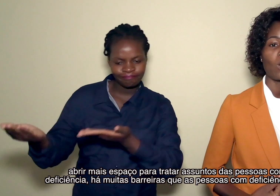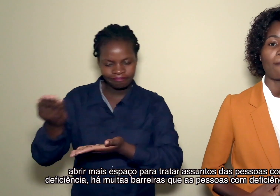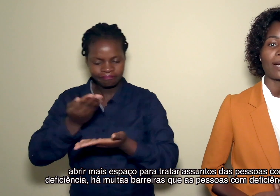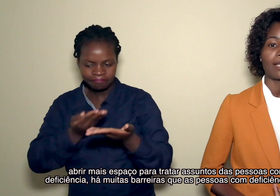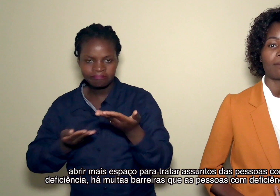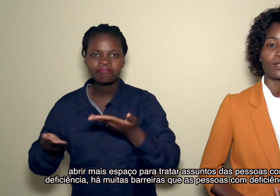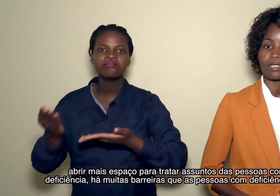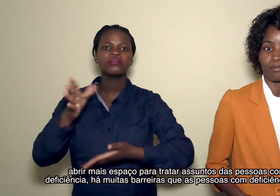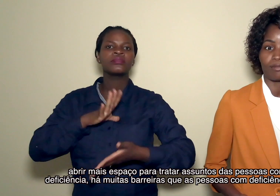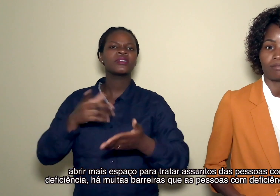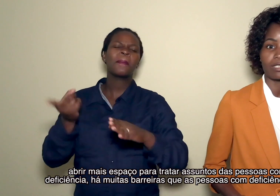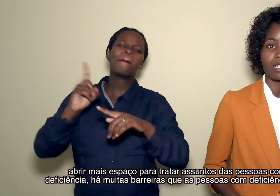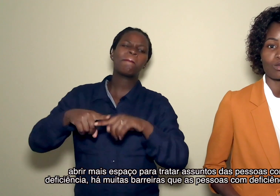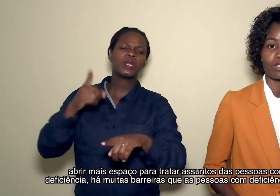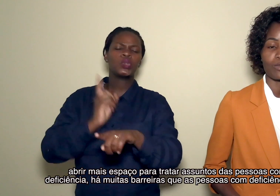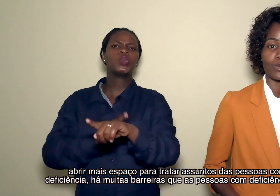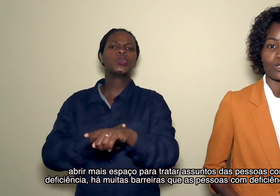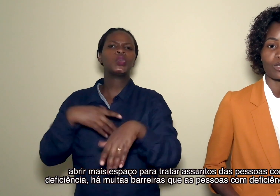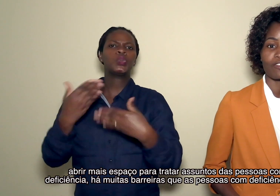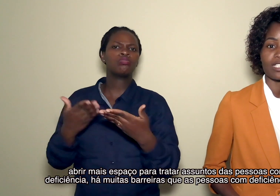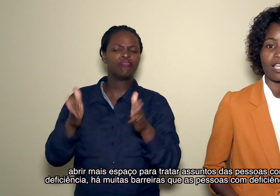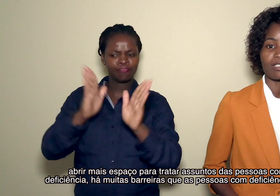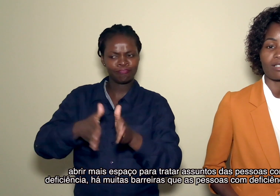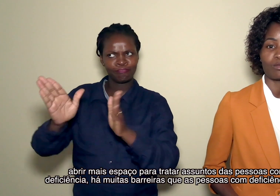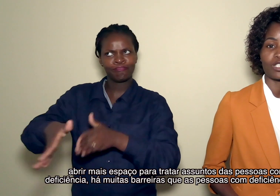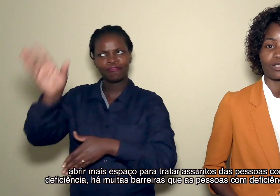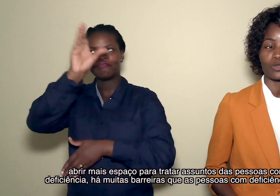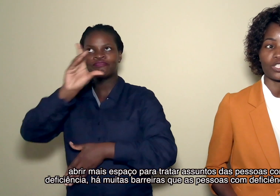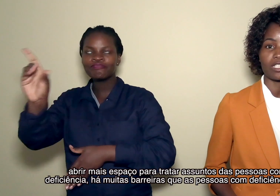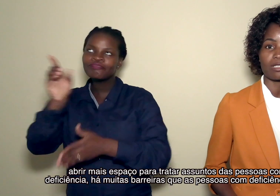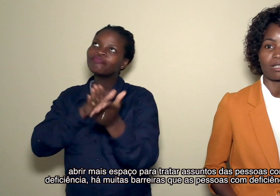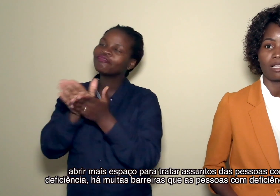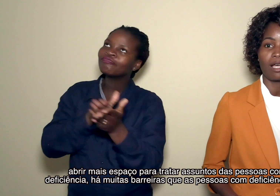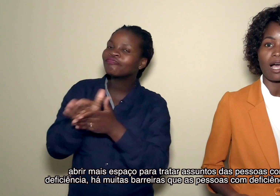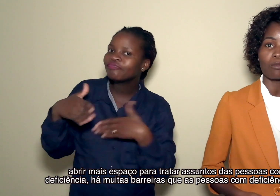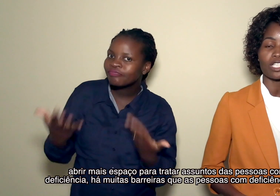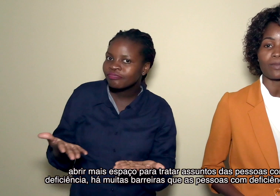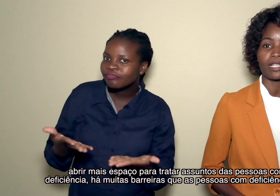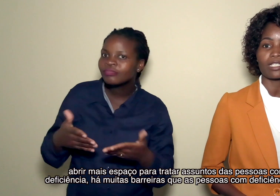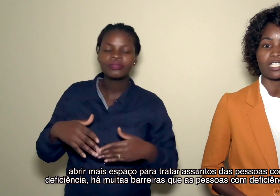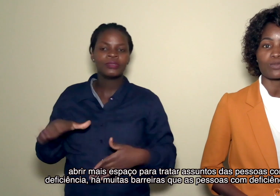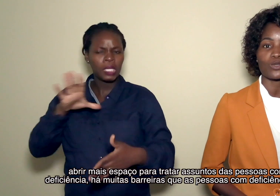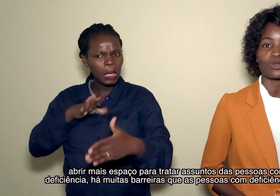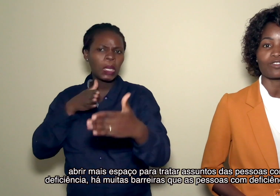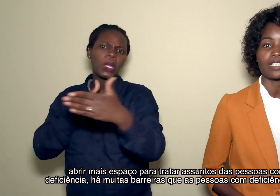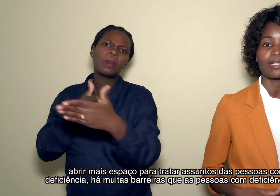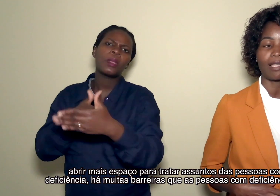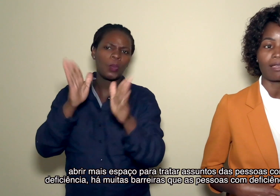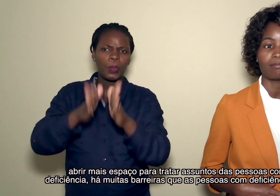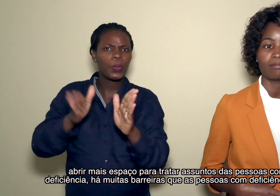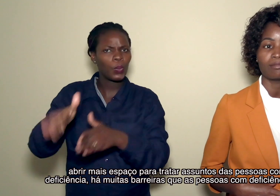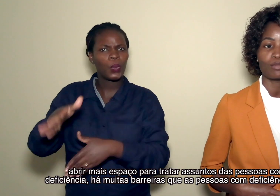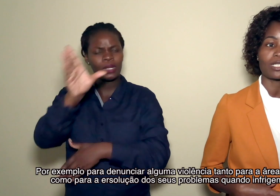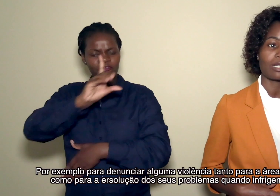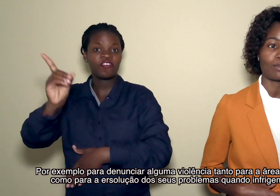espaço para, por exemplo, tratar assuntos das pessoas com deficiência no Ministério da Justiça. Há muitas barreiras que as pessoas com deficiência